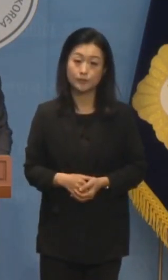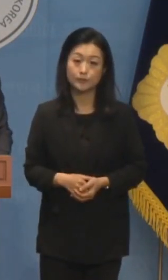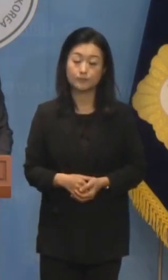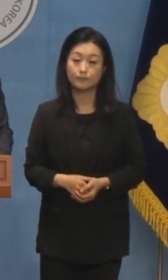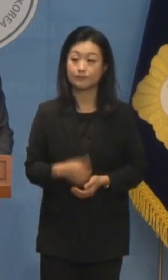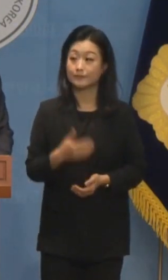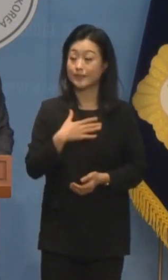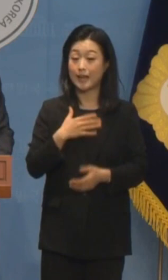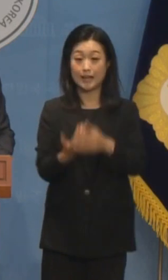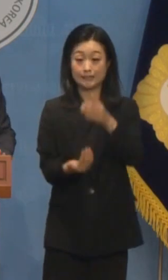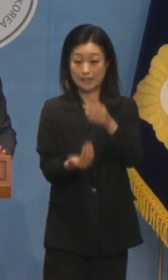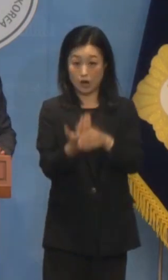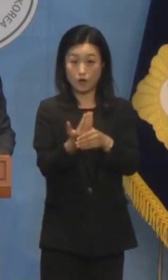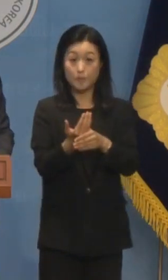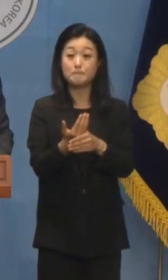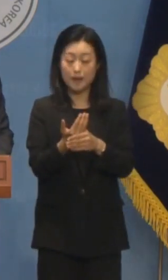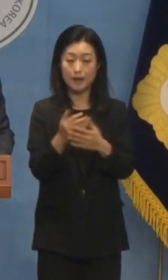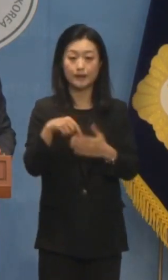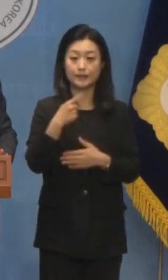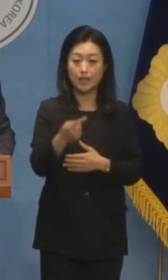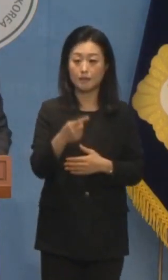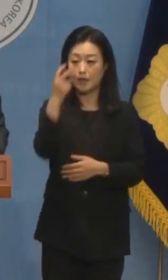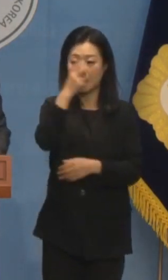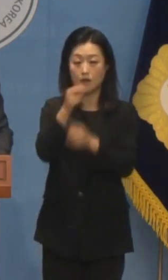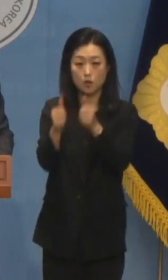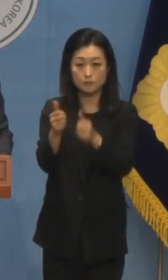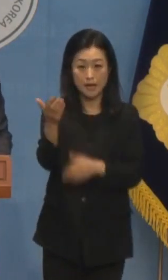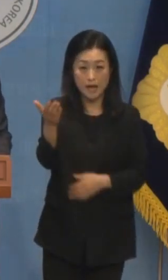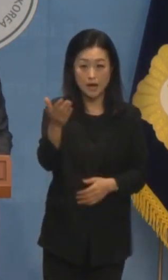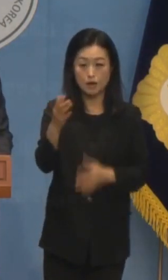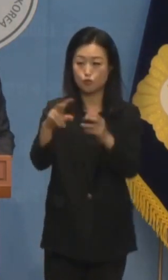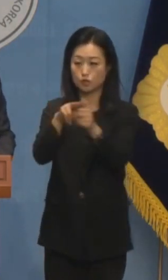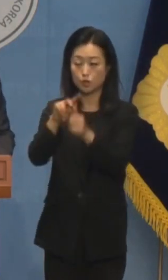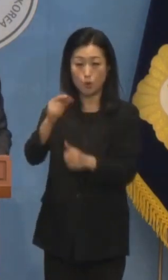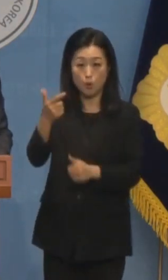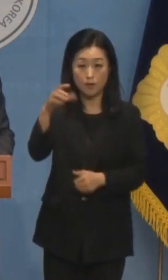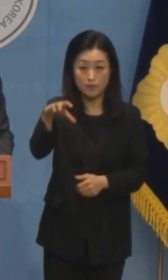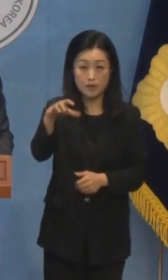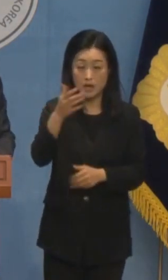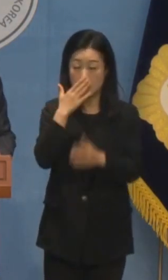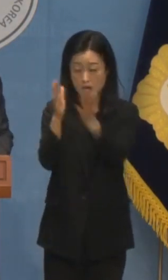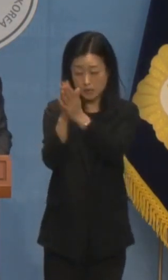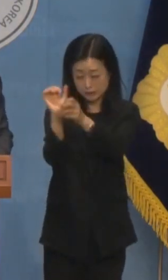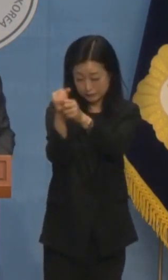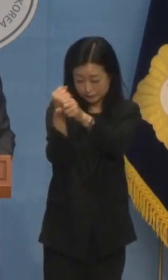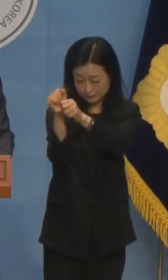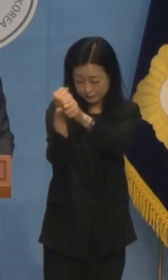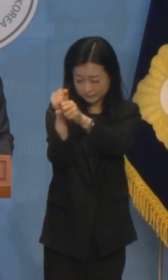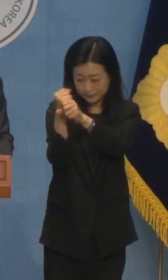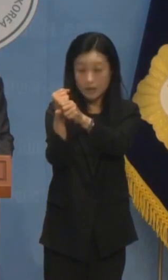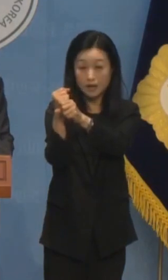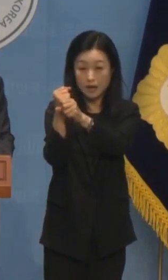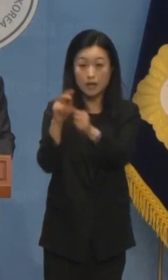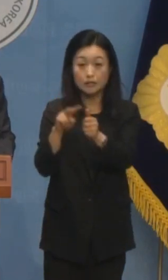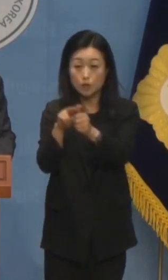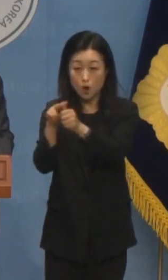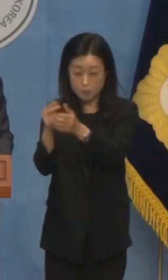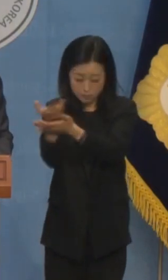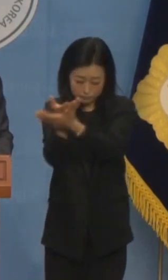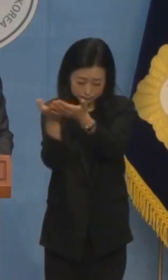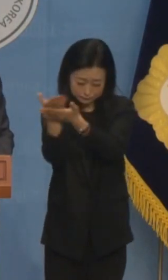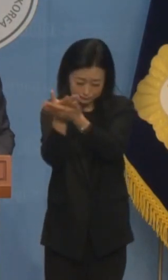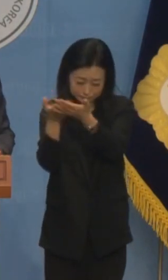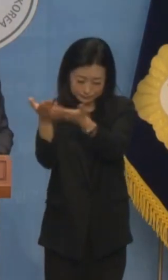제 사건이 터지자마자 정치검찰과 국정원은 긴밀히 모든 수사 정보를